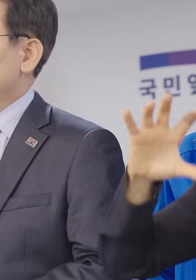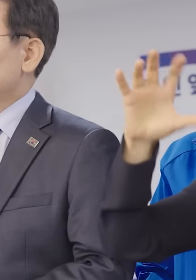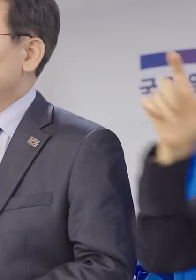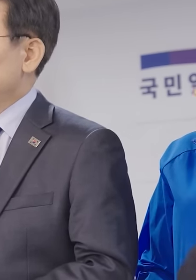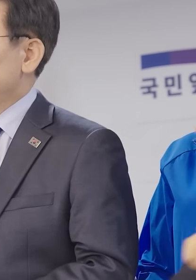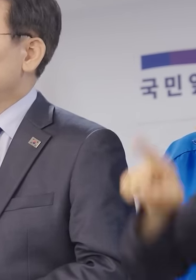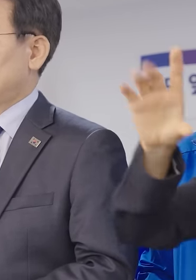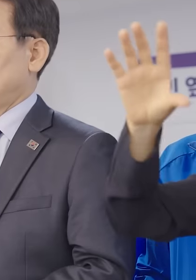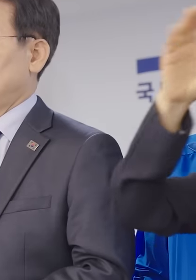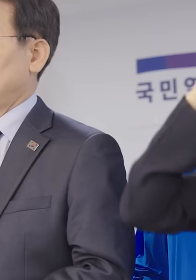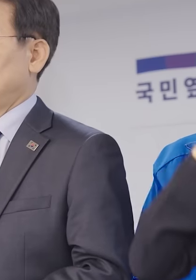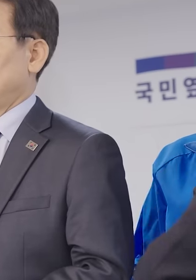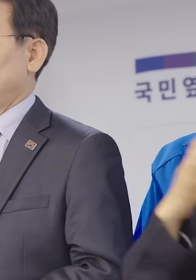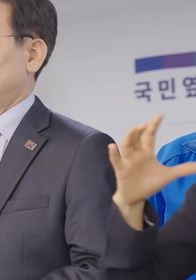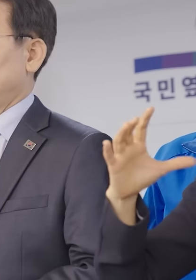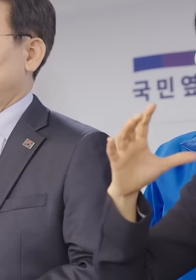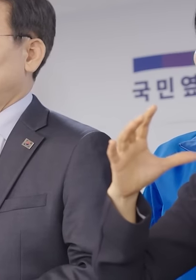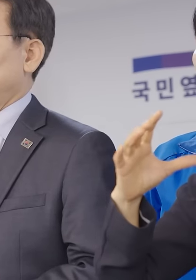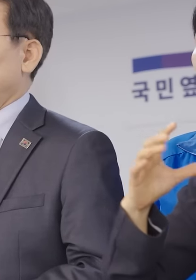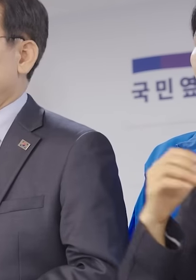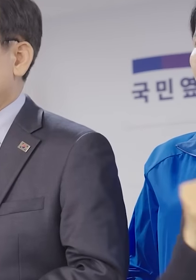세계적인 모범적 민주국가로